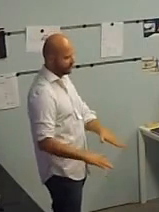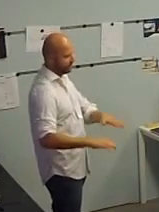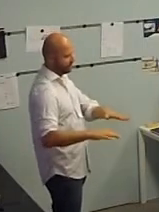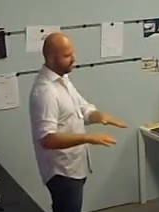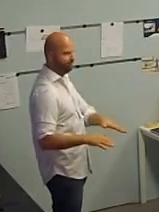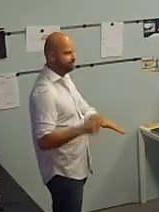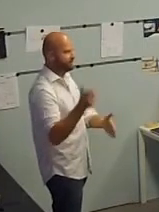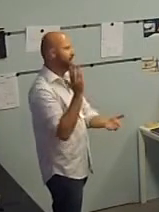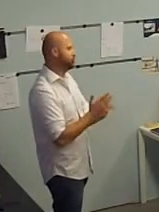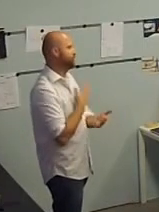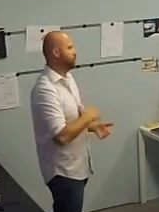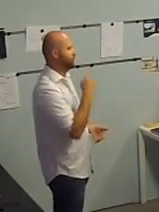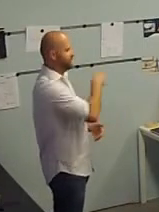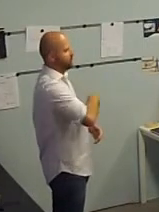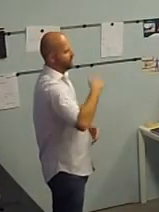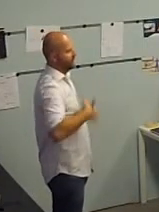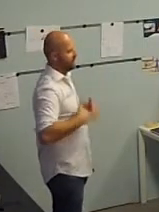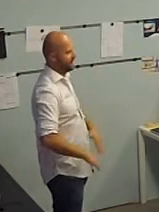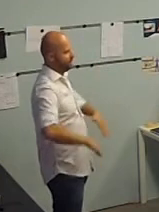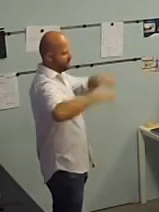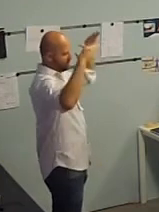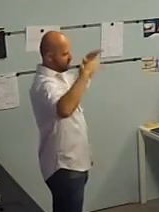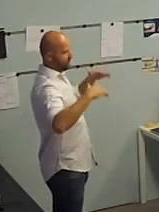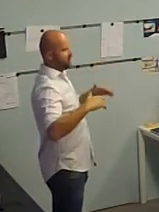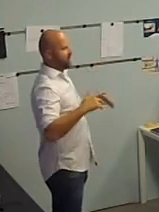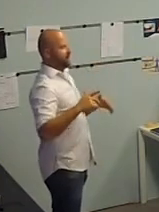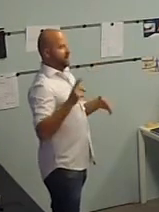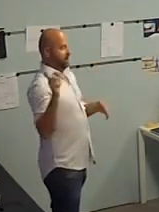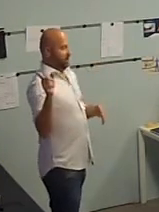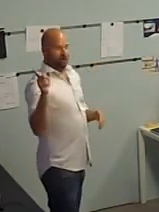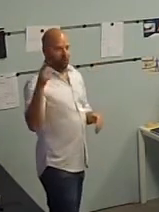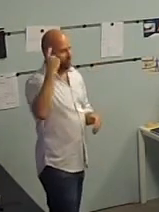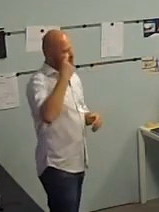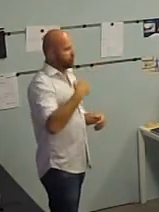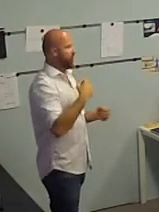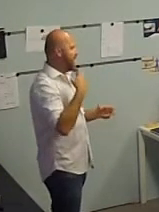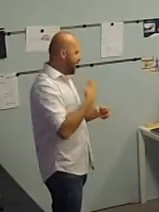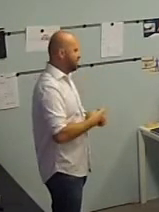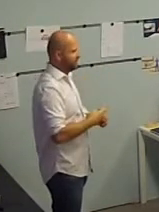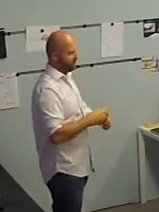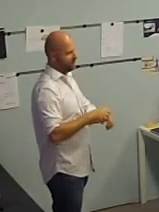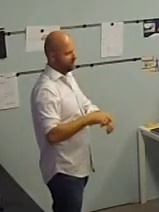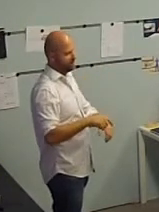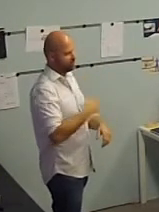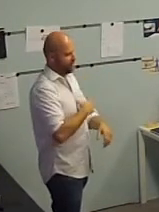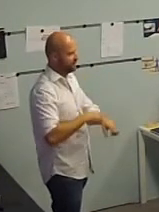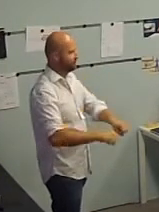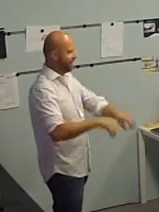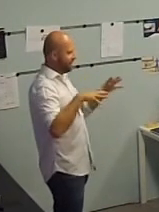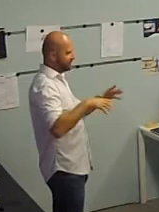Er hat jetzt auch 2 Kinder und sie haben entschieden, sie möchten lieber mit Familie nach Norwegen auswandern. Und für Michel